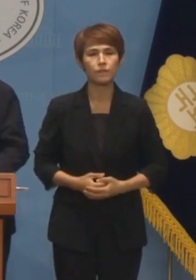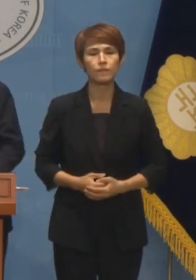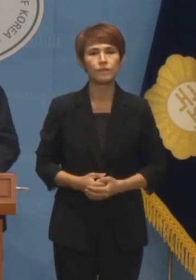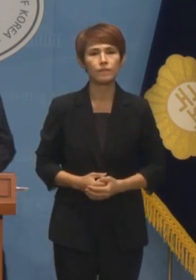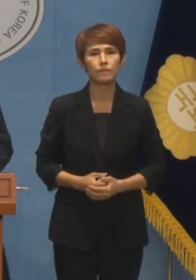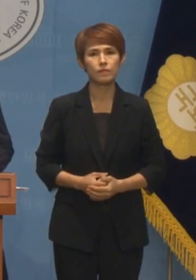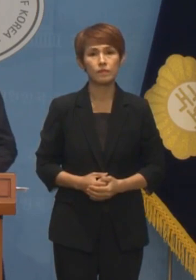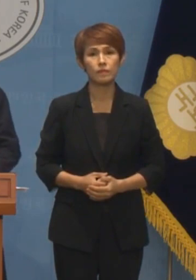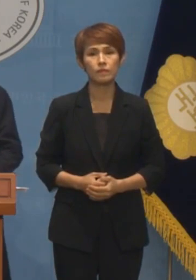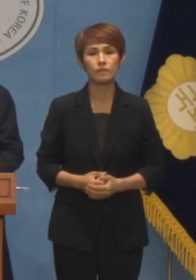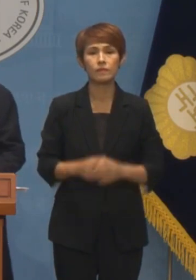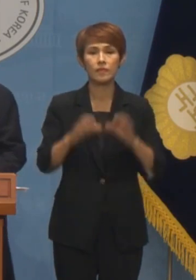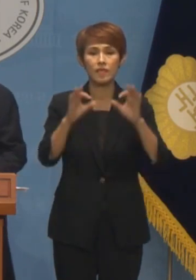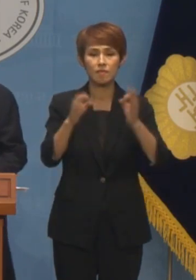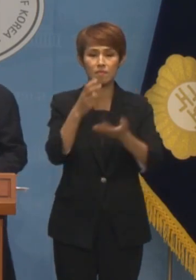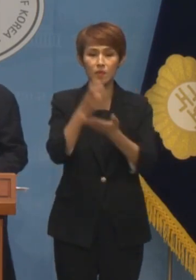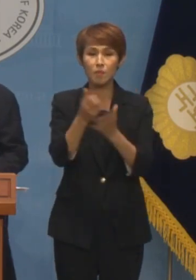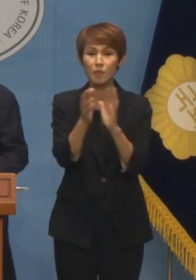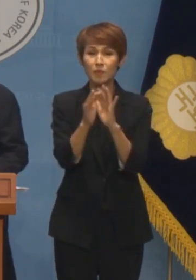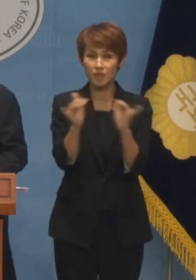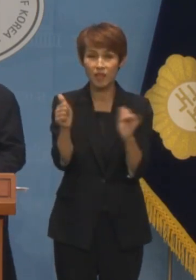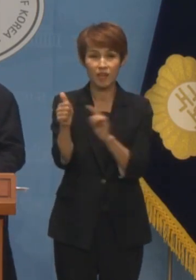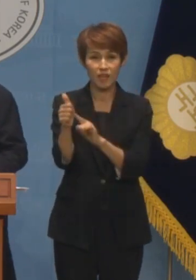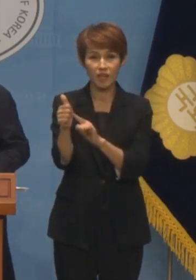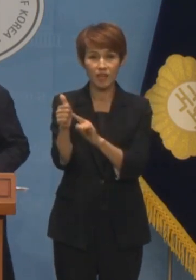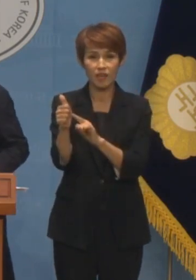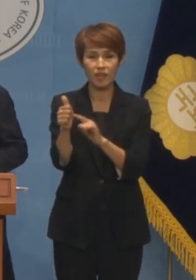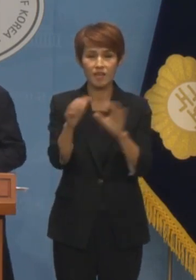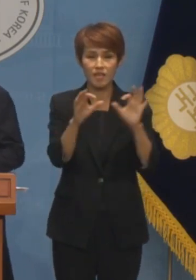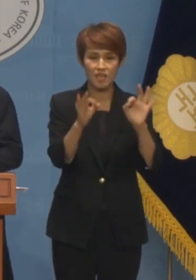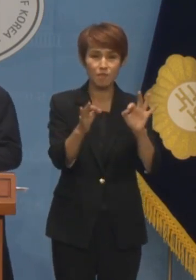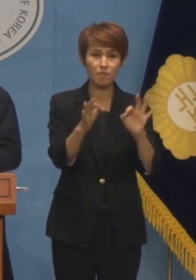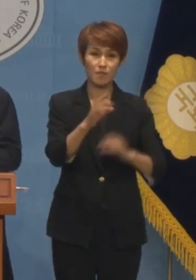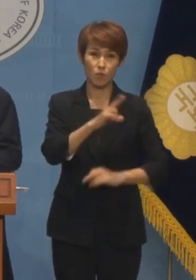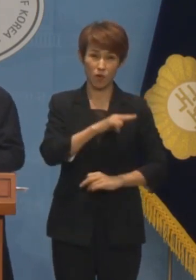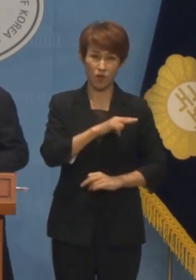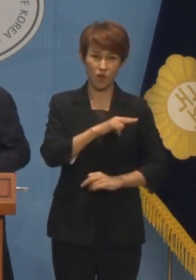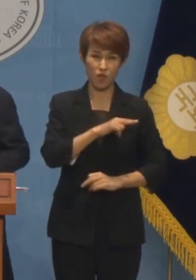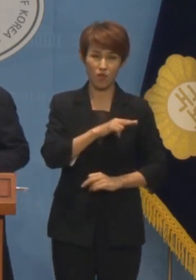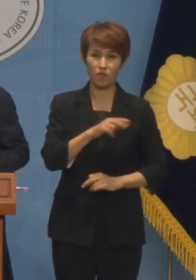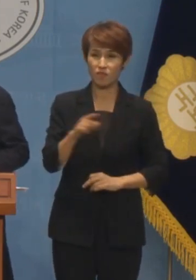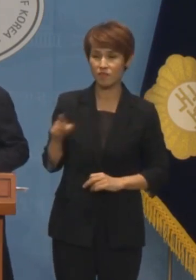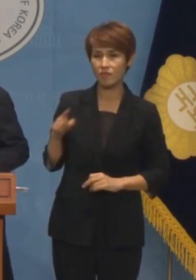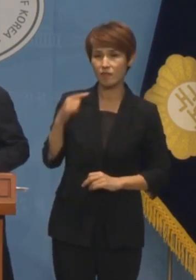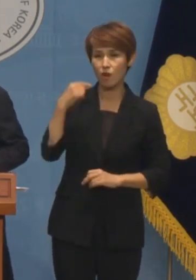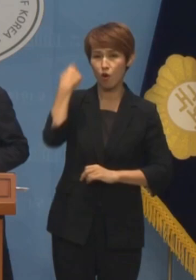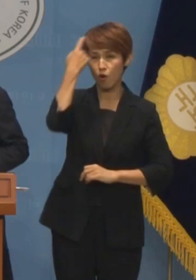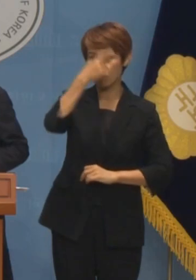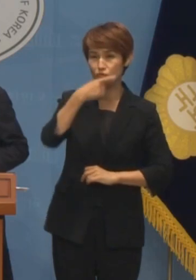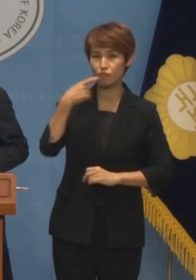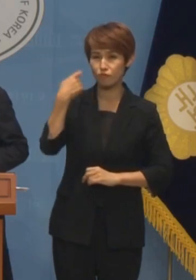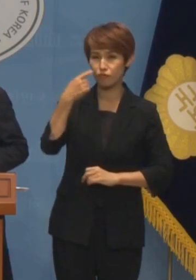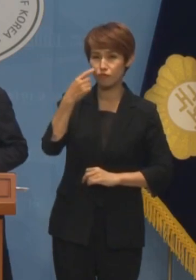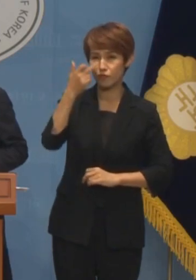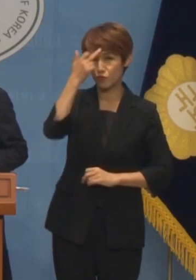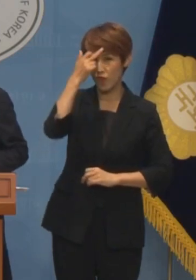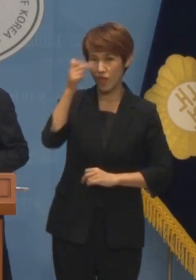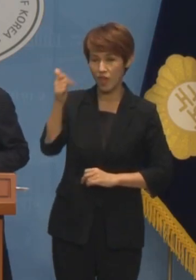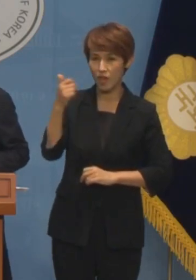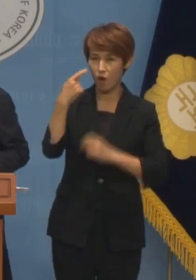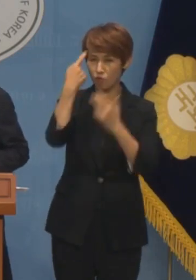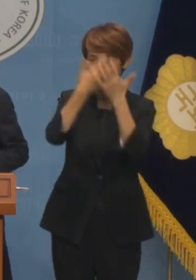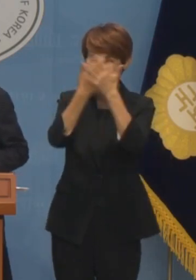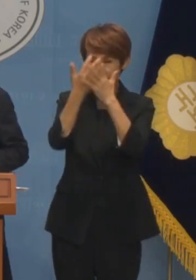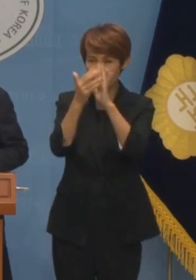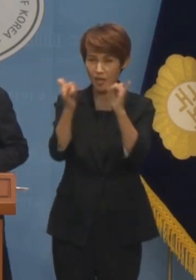결국 김규현 변호사, 김승원 위원은 사진 속의 인물이 경찰 최동식이 맞는지 아닌지, 최동식이